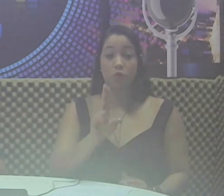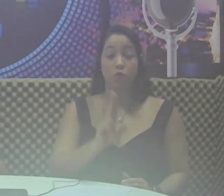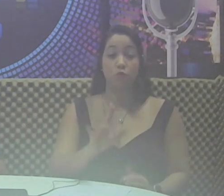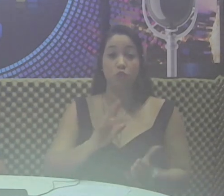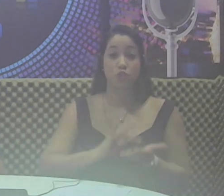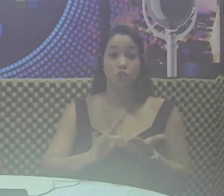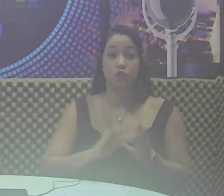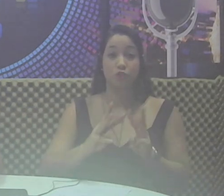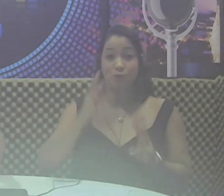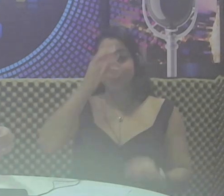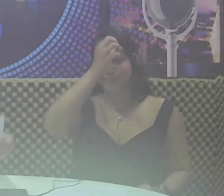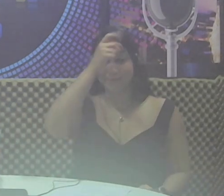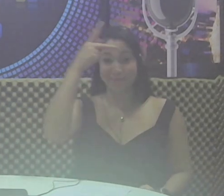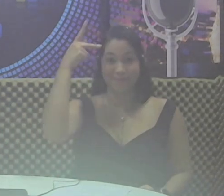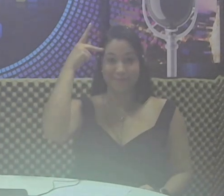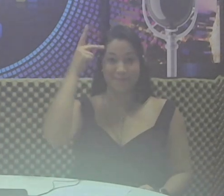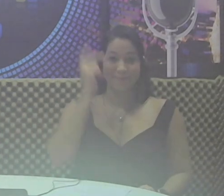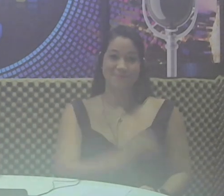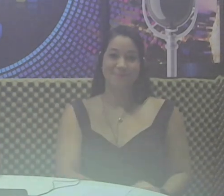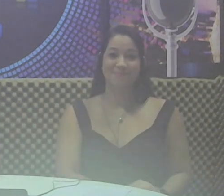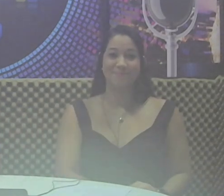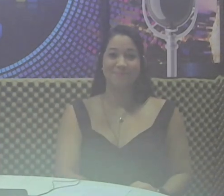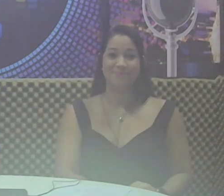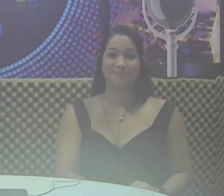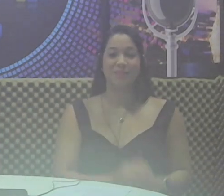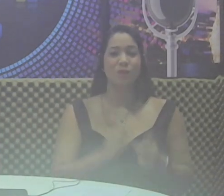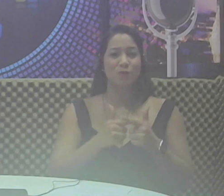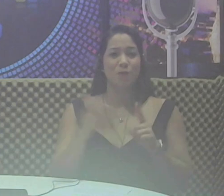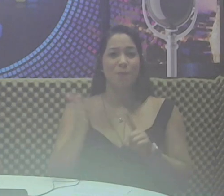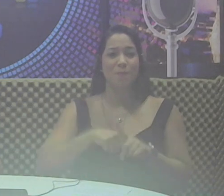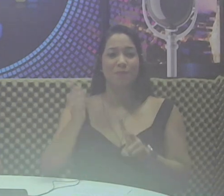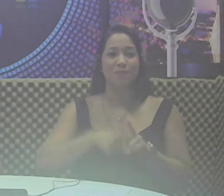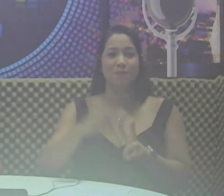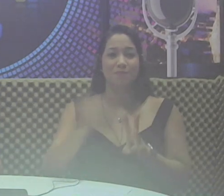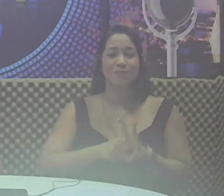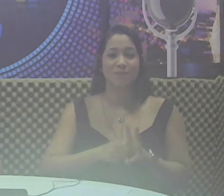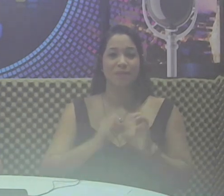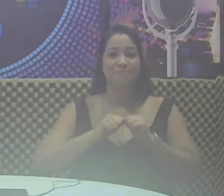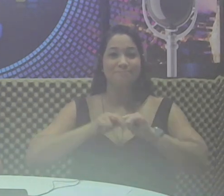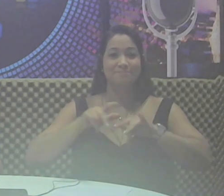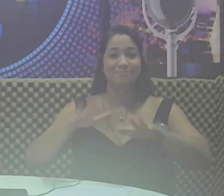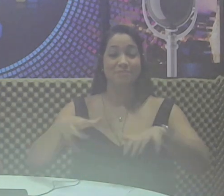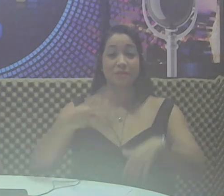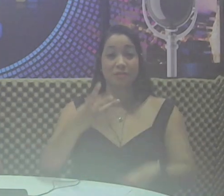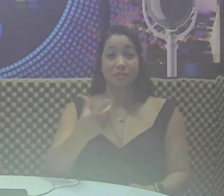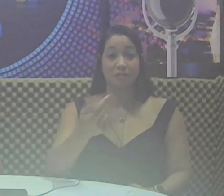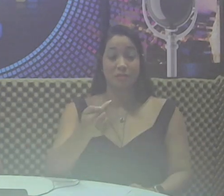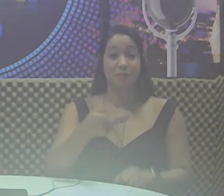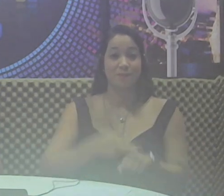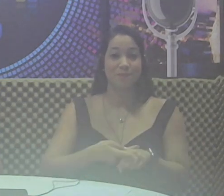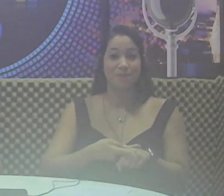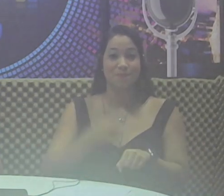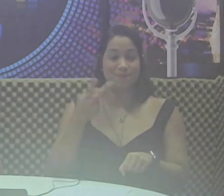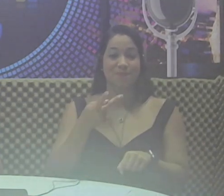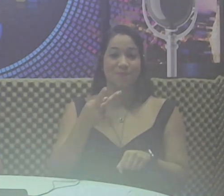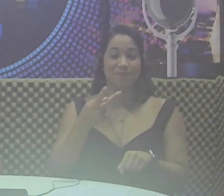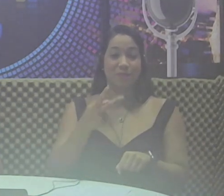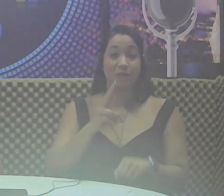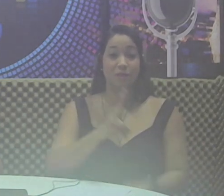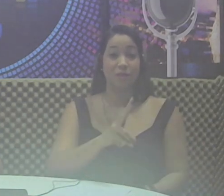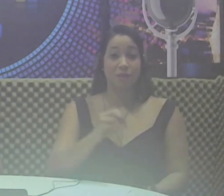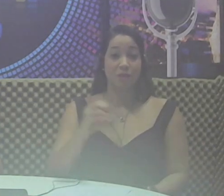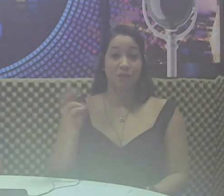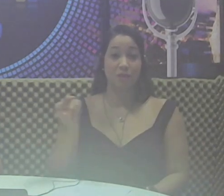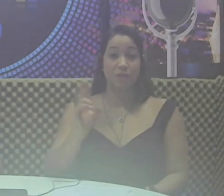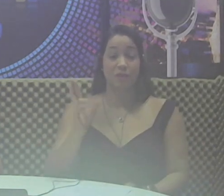portal da Prefeitura. Nos sorteios mensais, são distribuídos 37 prêmios, que variam de R$